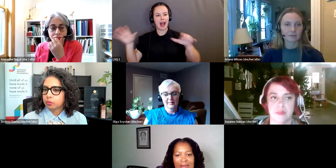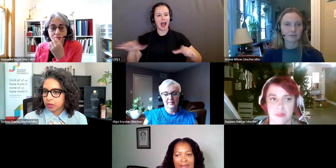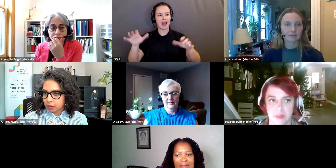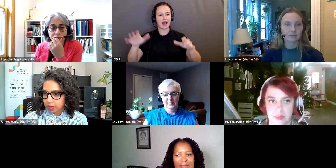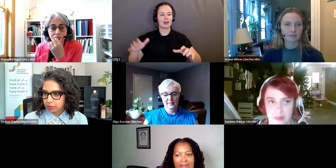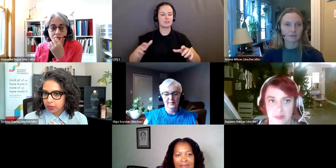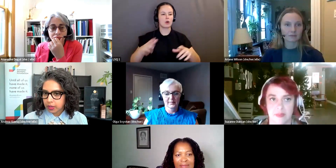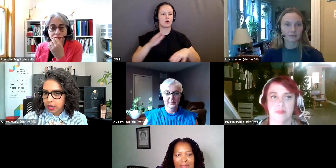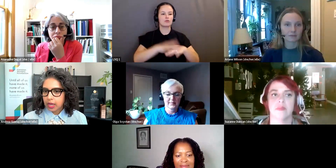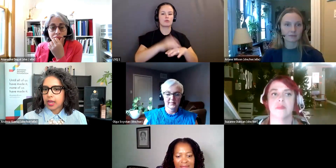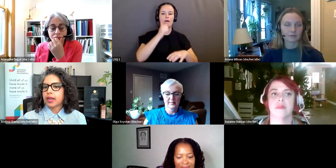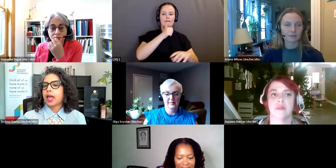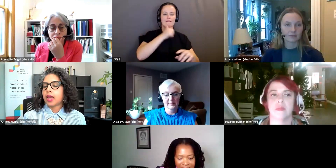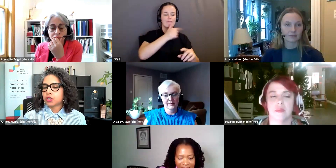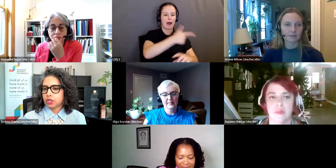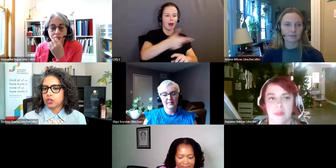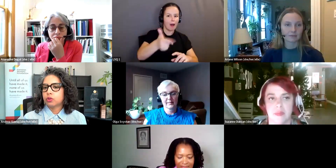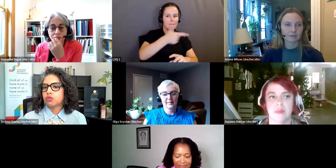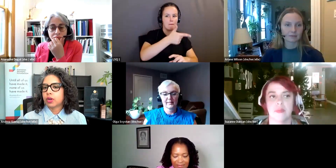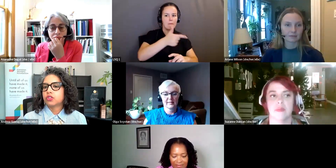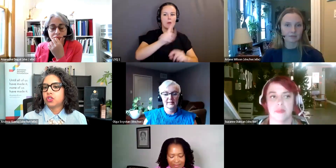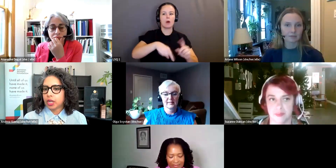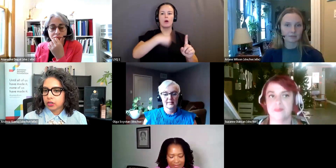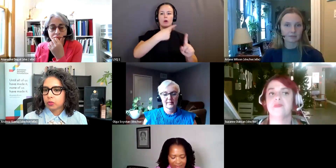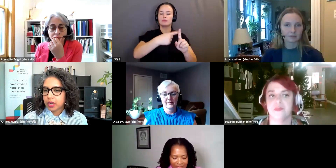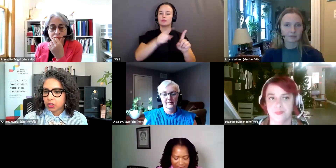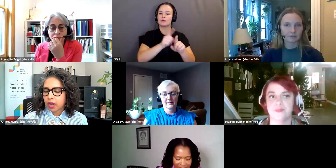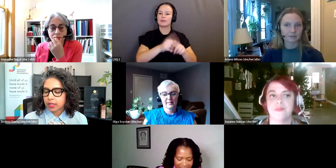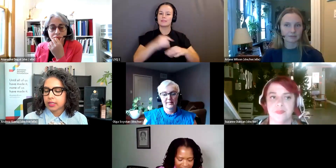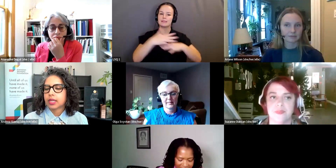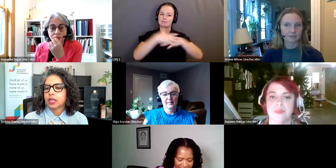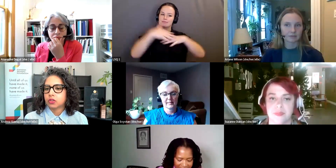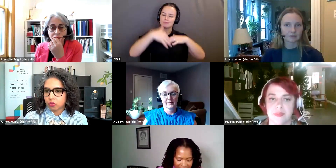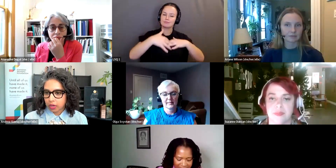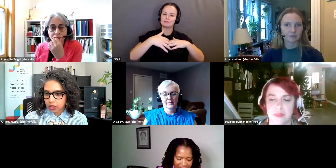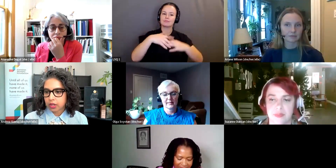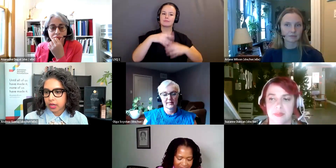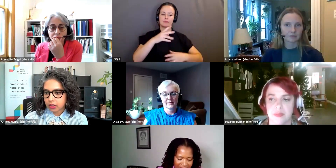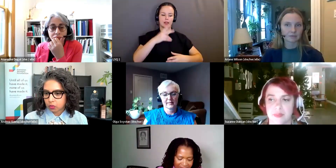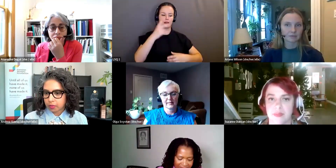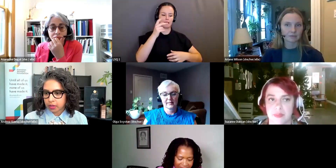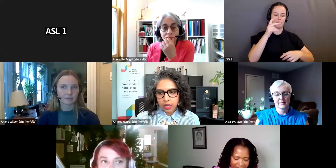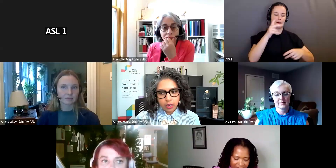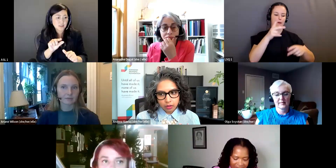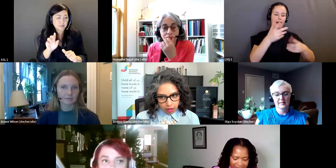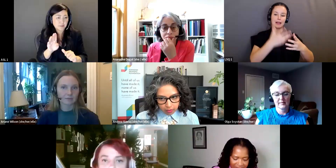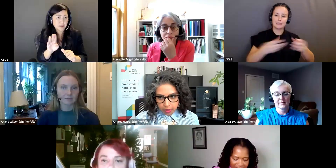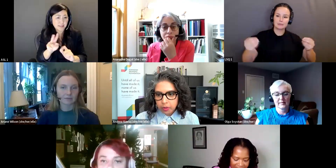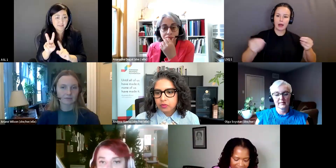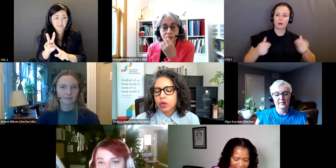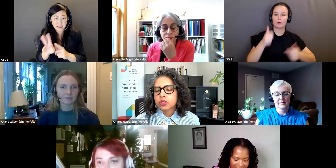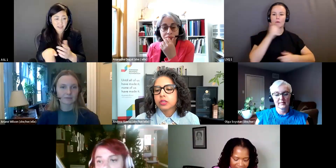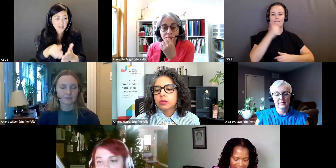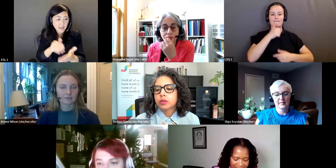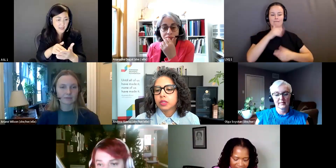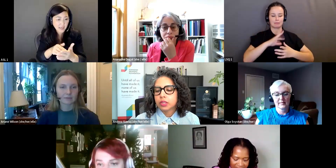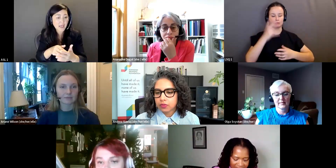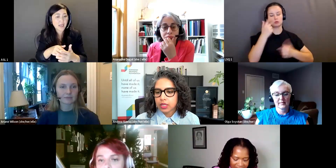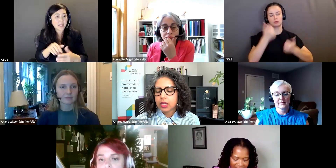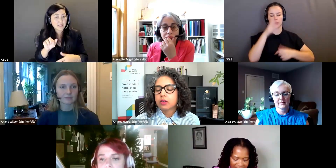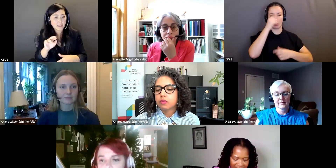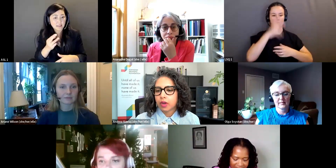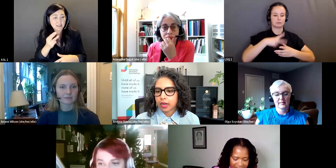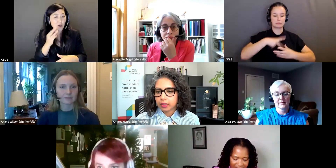féminicides, les femmes autochtones et personnes bispirituelles disparues et assassinées, la